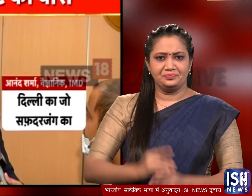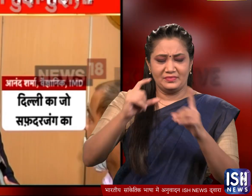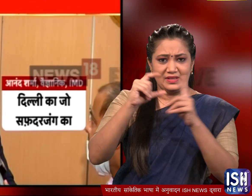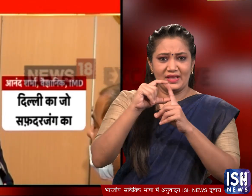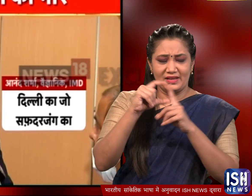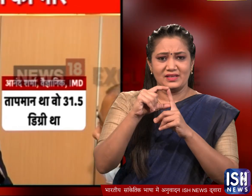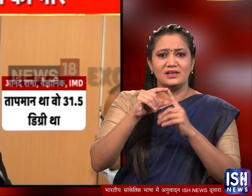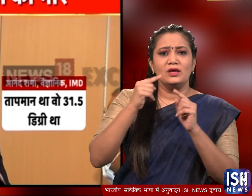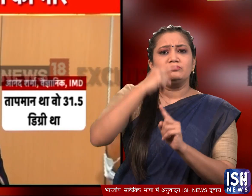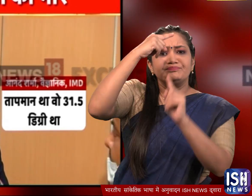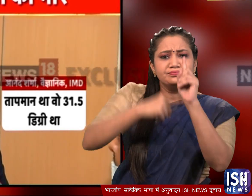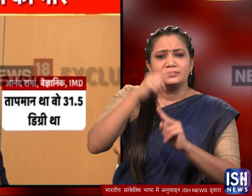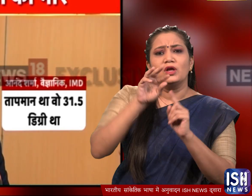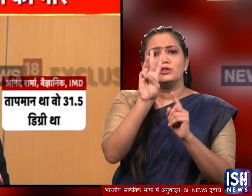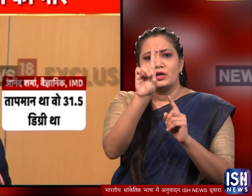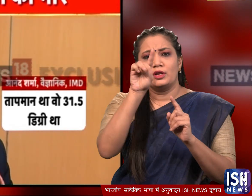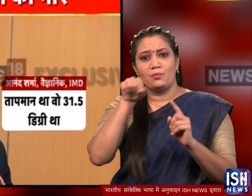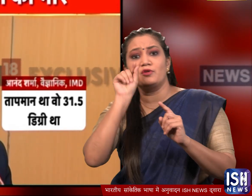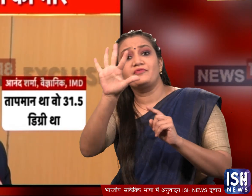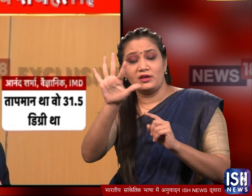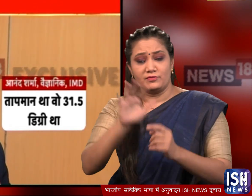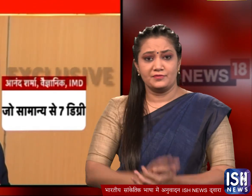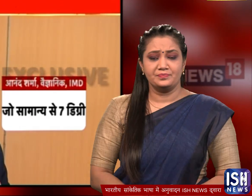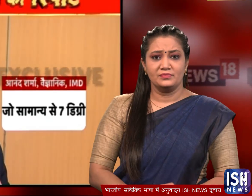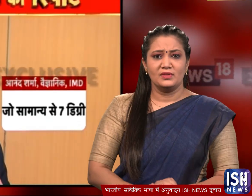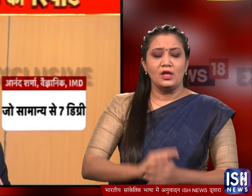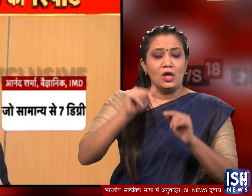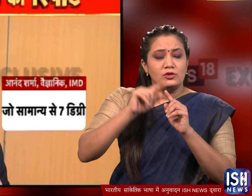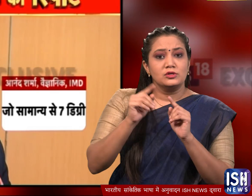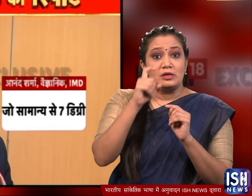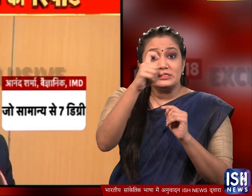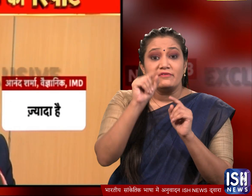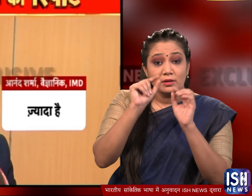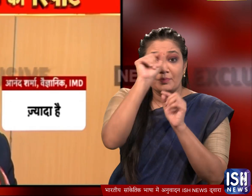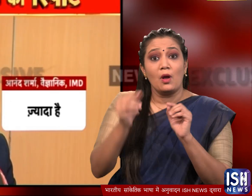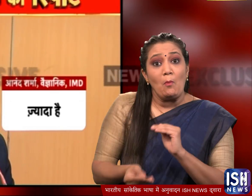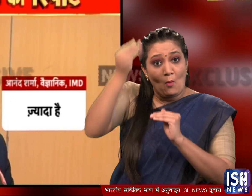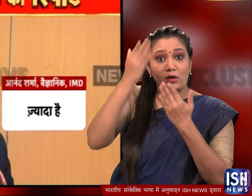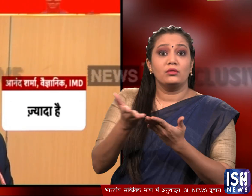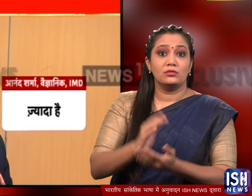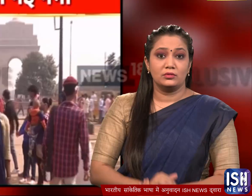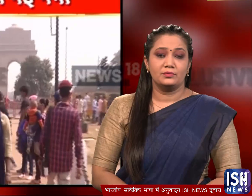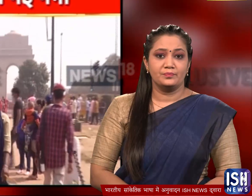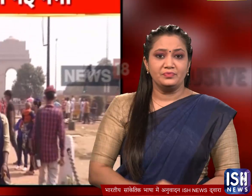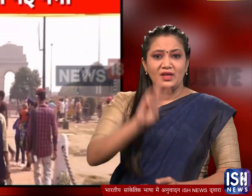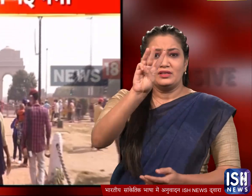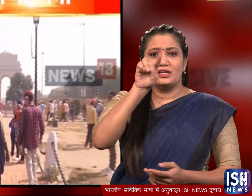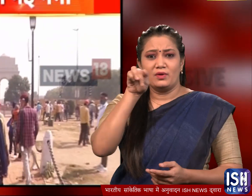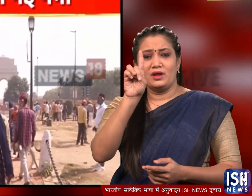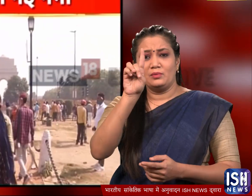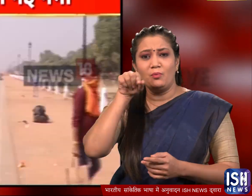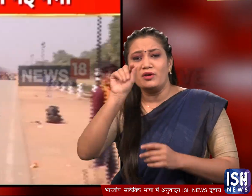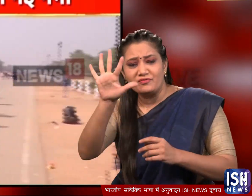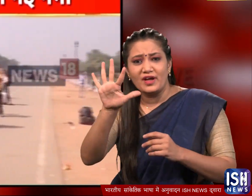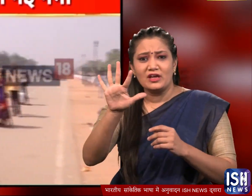दिल्ली का जो सफदरजंग का तापमान था वो 31.5 था, जो कि सामान्य से 7 डिग्री ज़्यादा है। 31.5